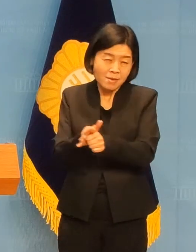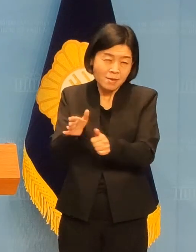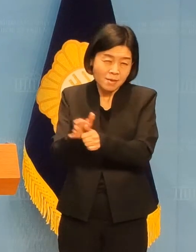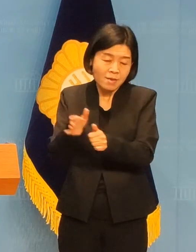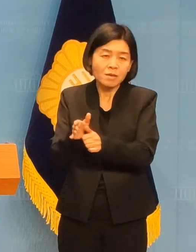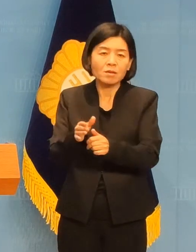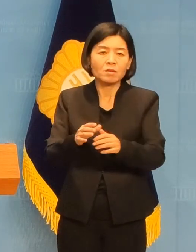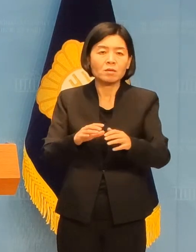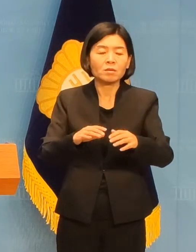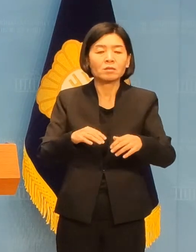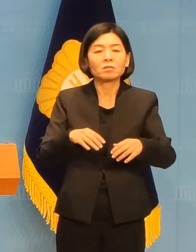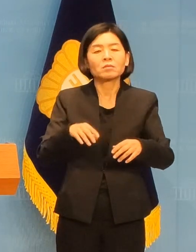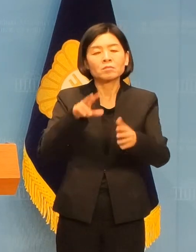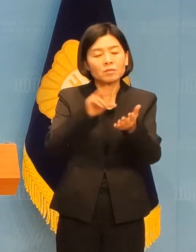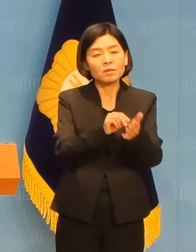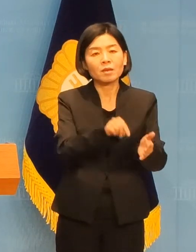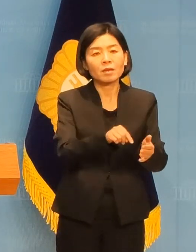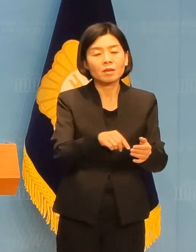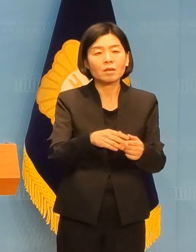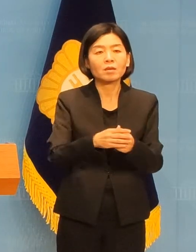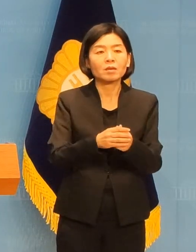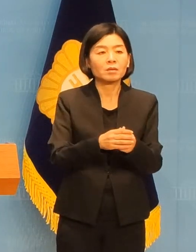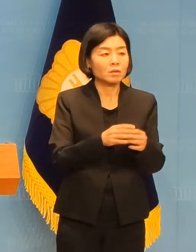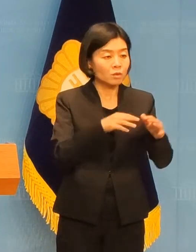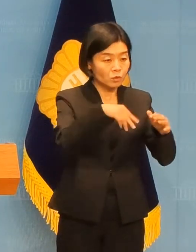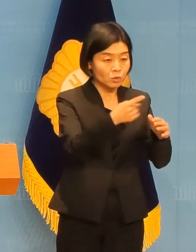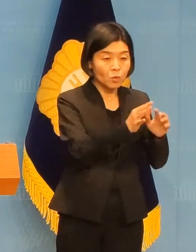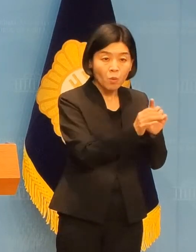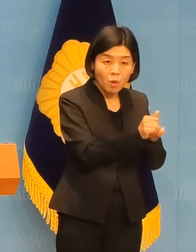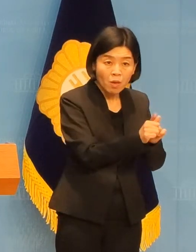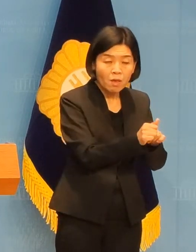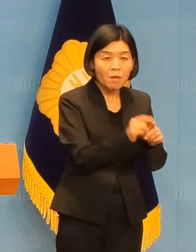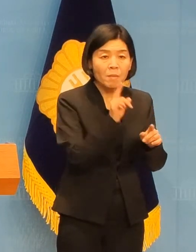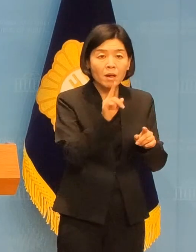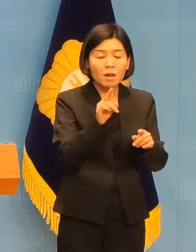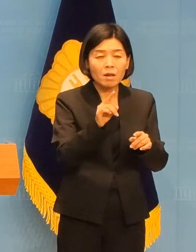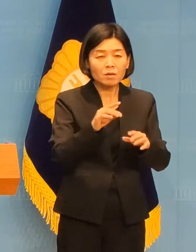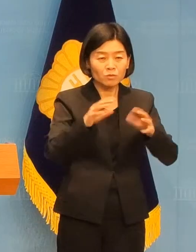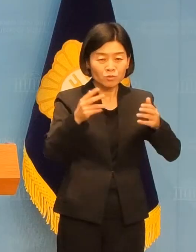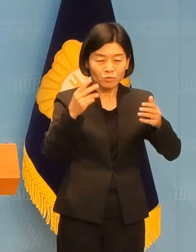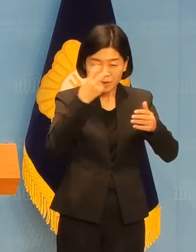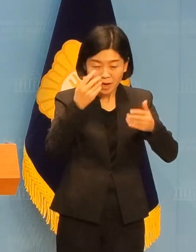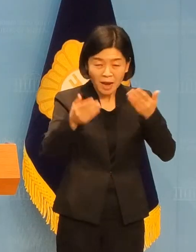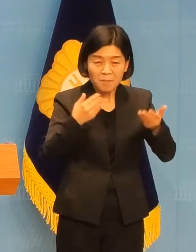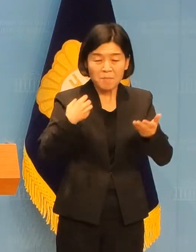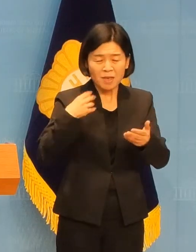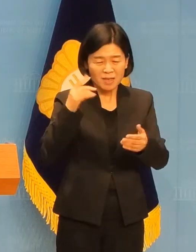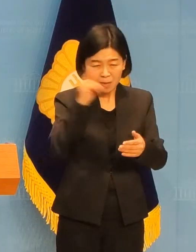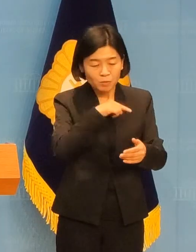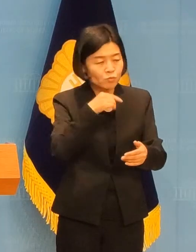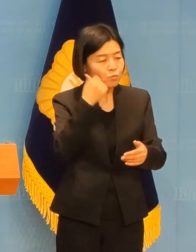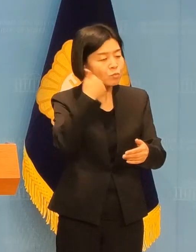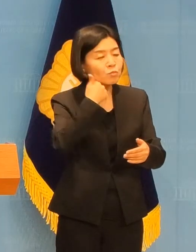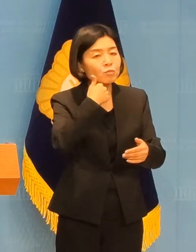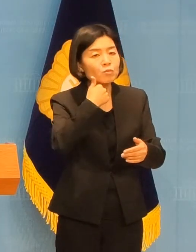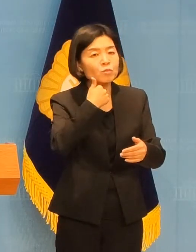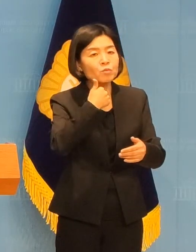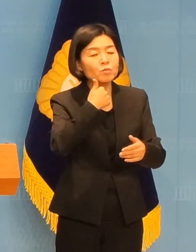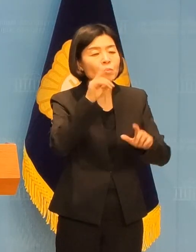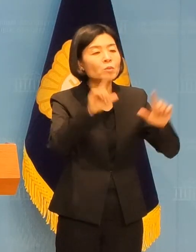희화화했습니다. 송 원내대표가 말한 국감 워스트는 결국 국민의힘의